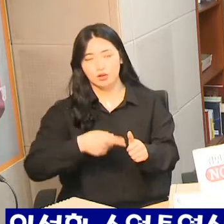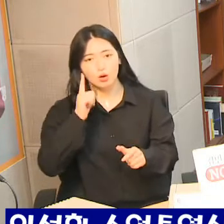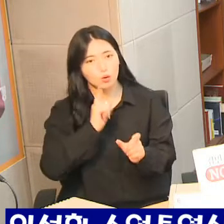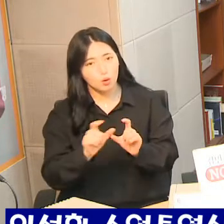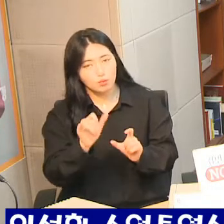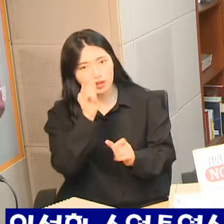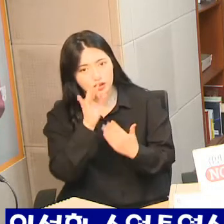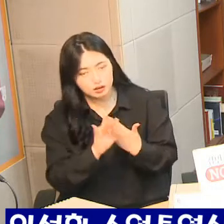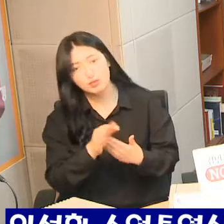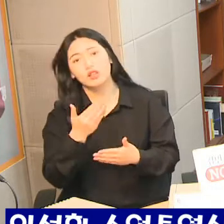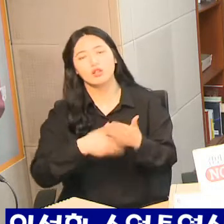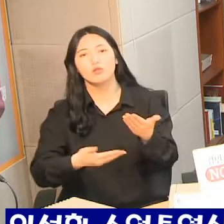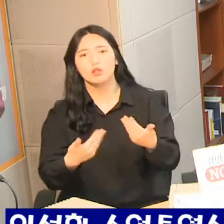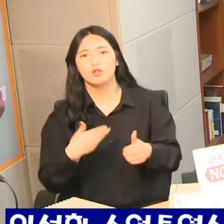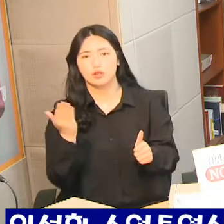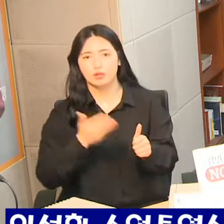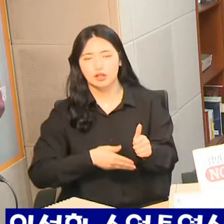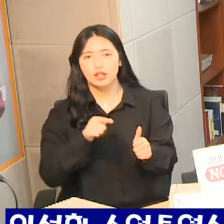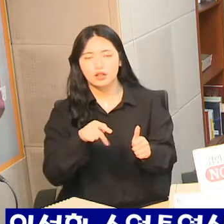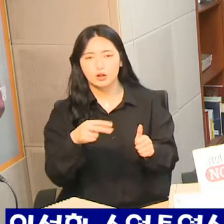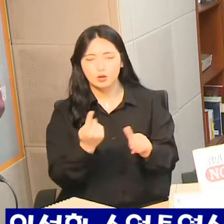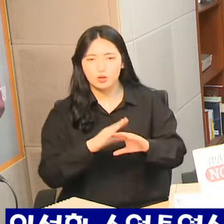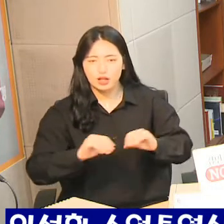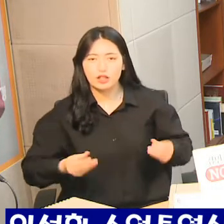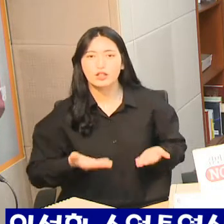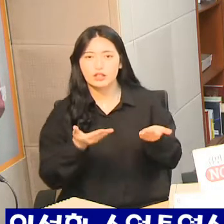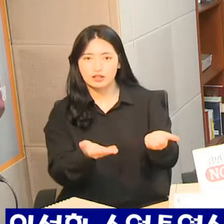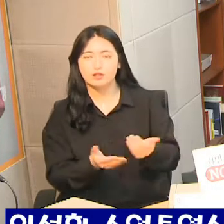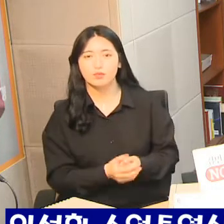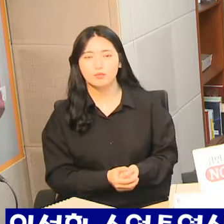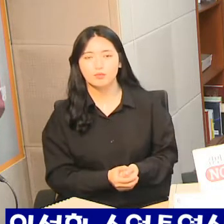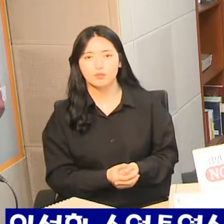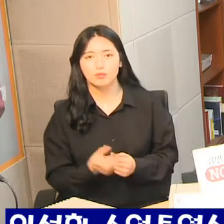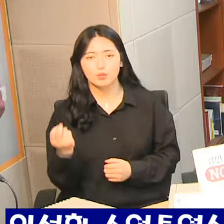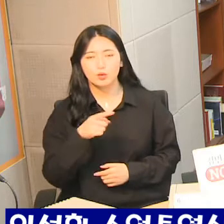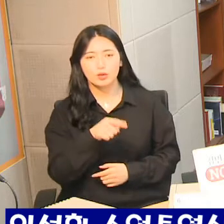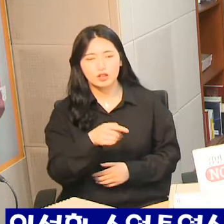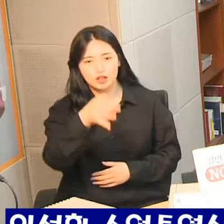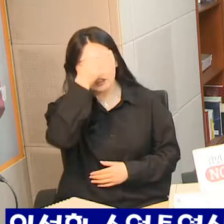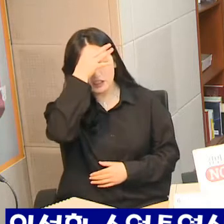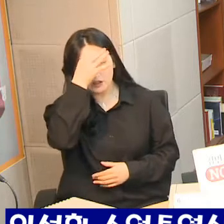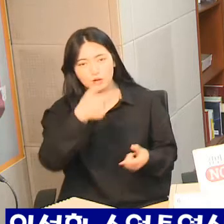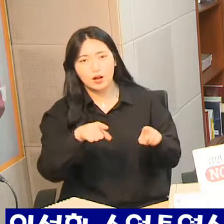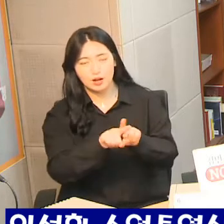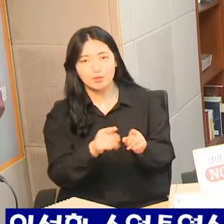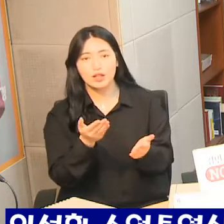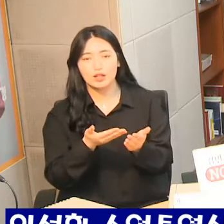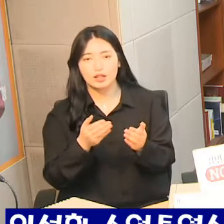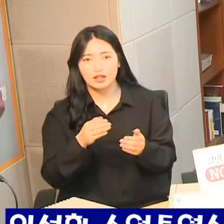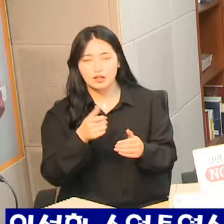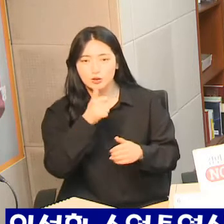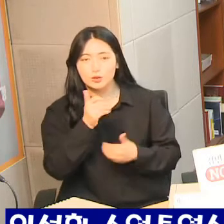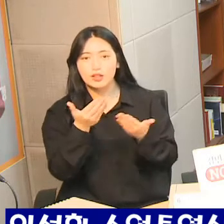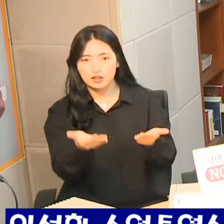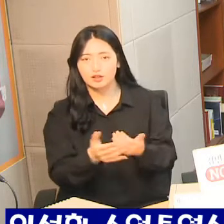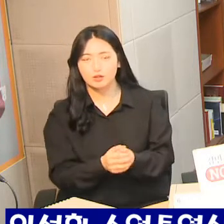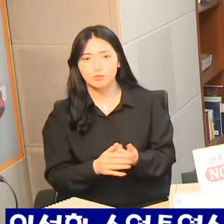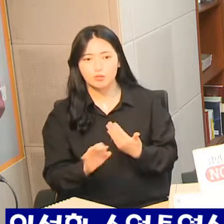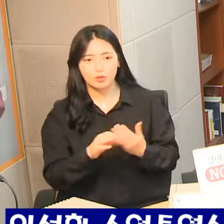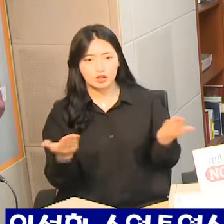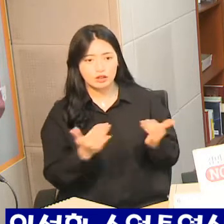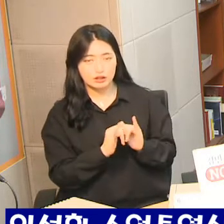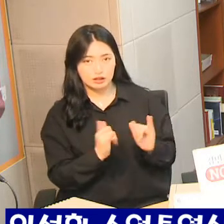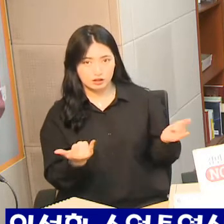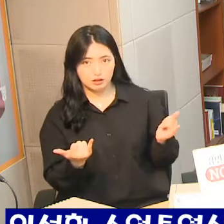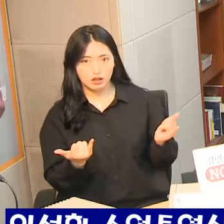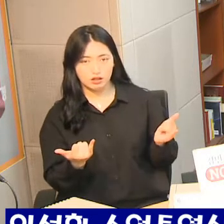혹시 있으시면 남겨주시면 그것도 저희가 해결도 해드리고요. 또 그런 노하우도 전해드릴게요. 자, 그럼 오늘 이런 직장인